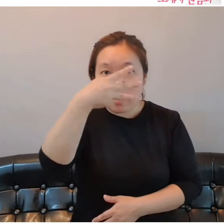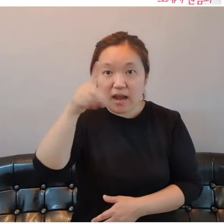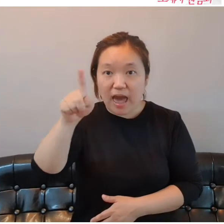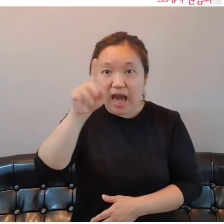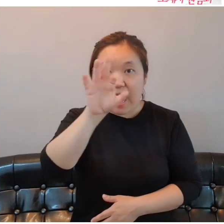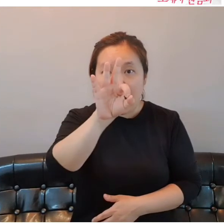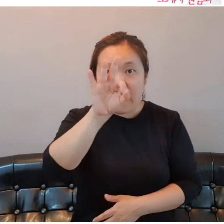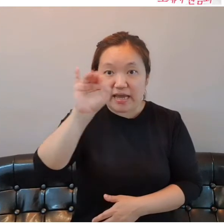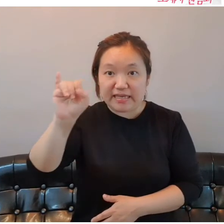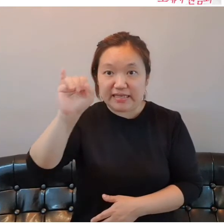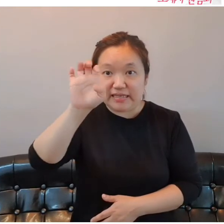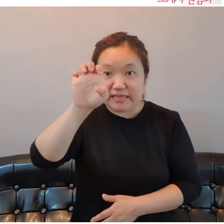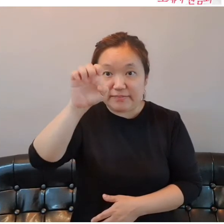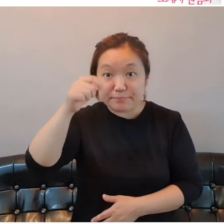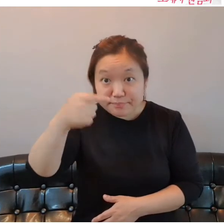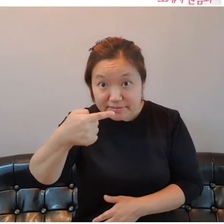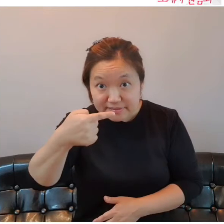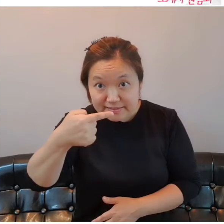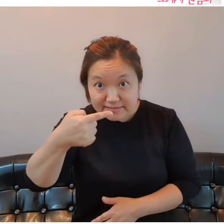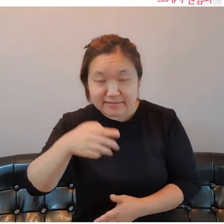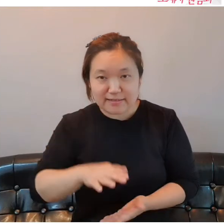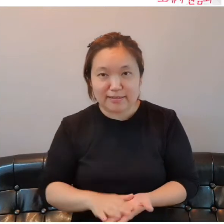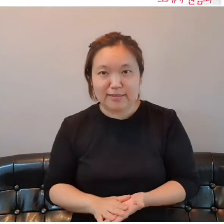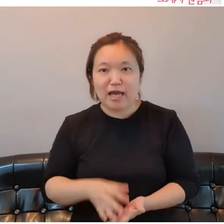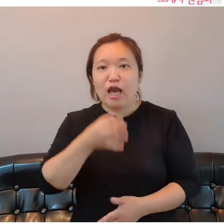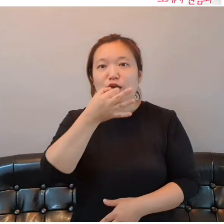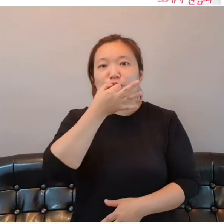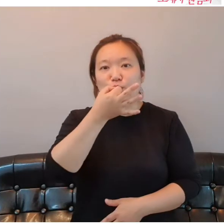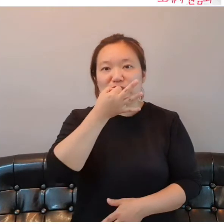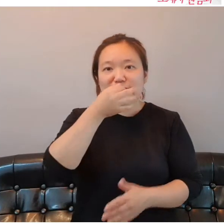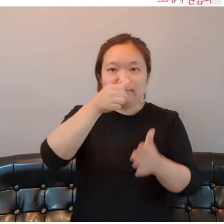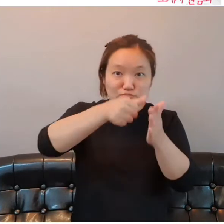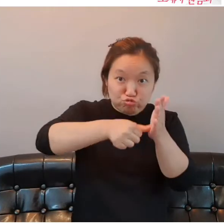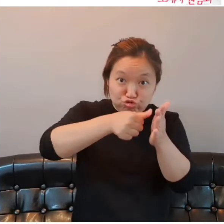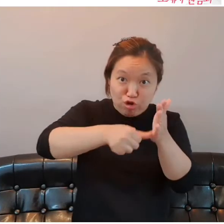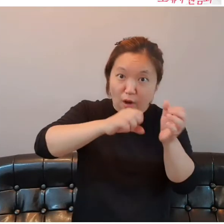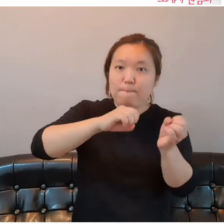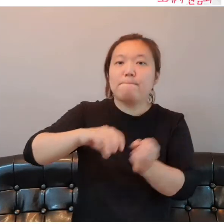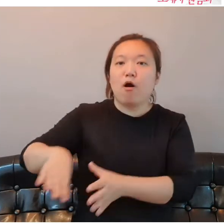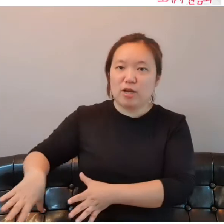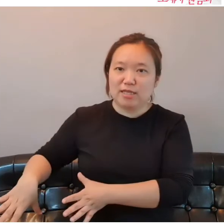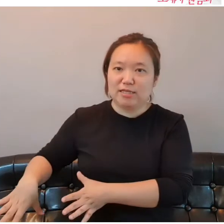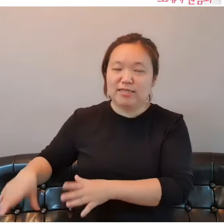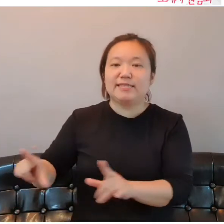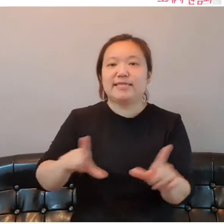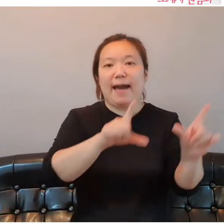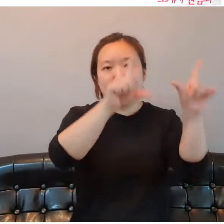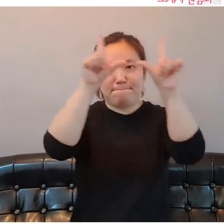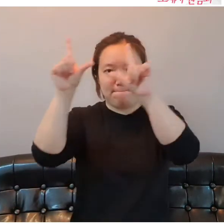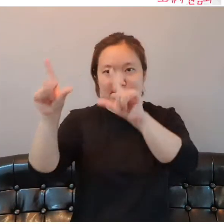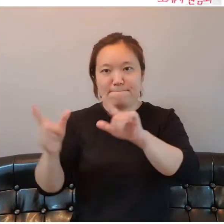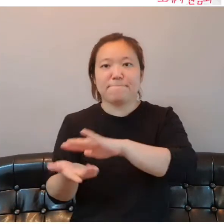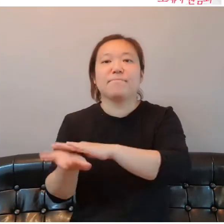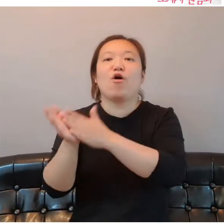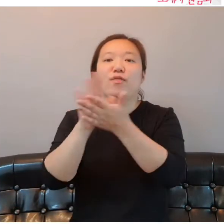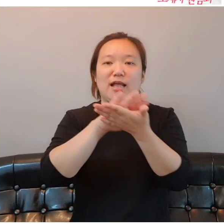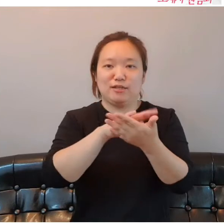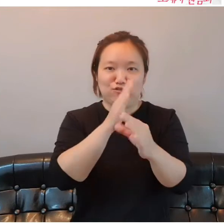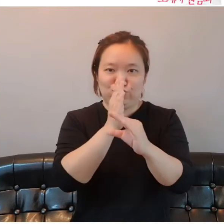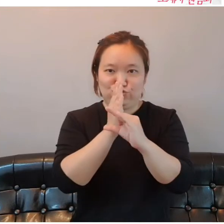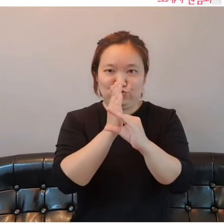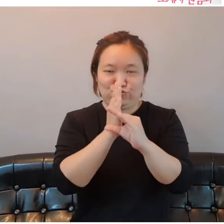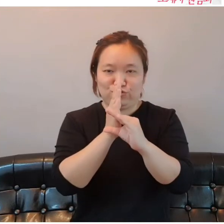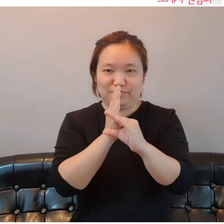코로나 미니멀 라이프라는 용어가 생길 만큼 전 세계에 미니멀 라이프 바람이 불고 있어요. 미국의 비즈니스